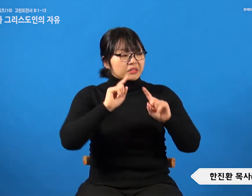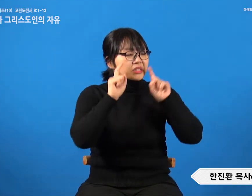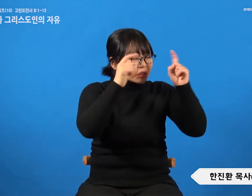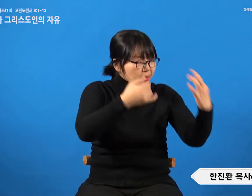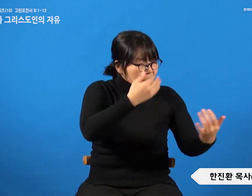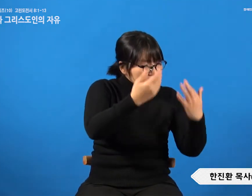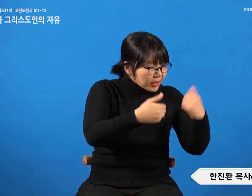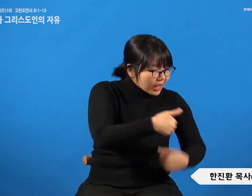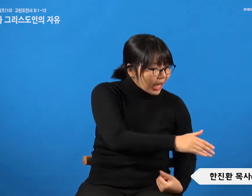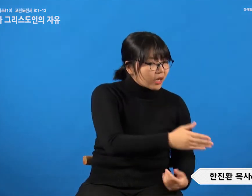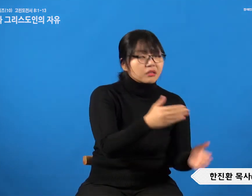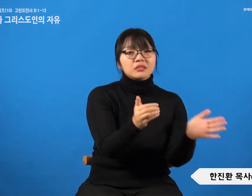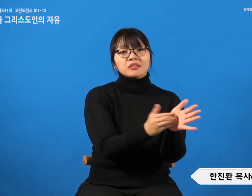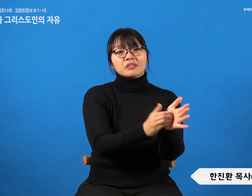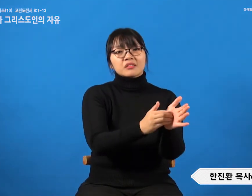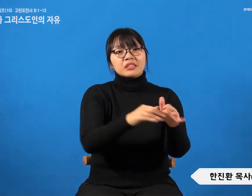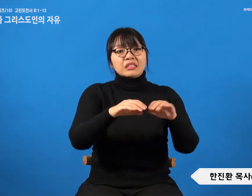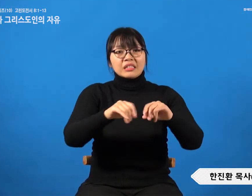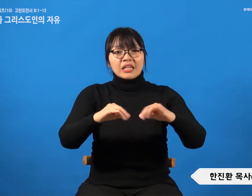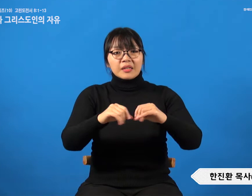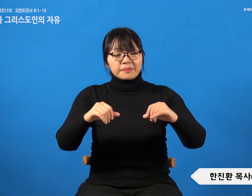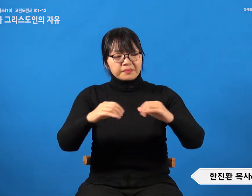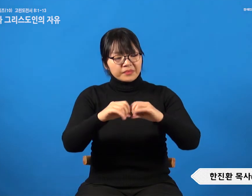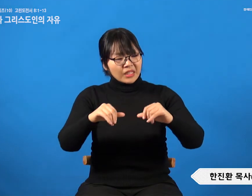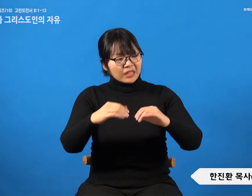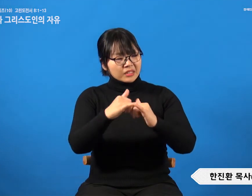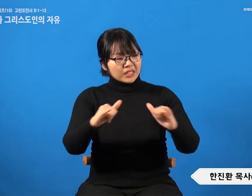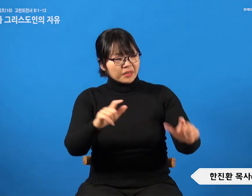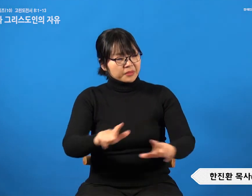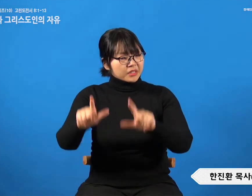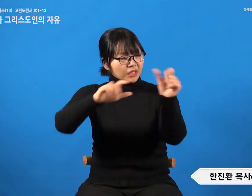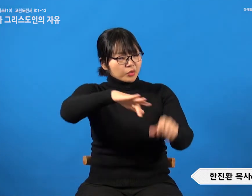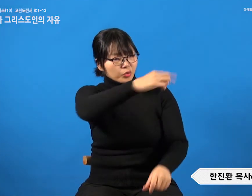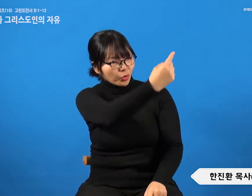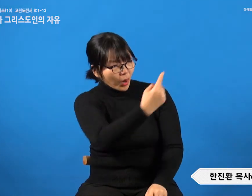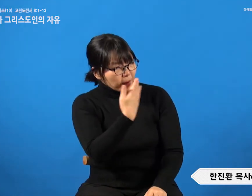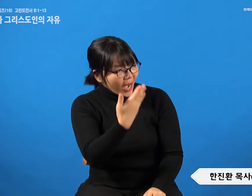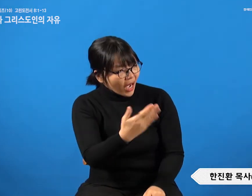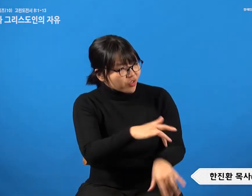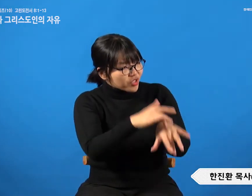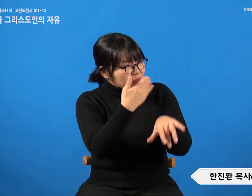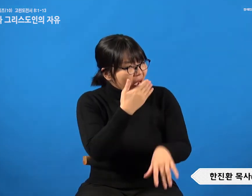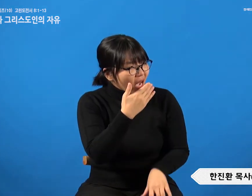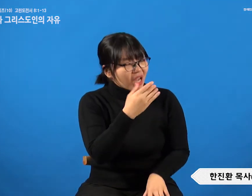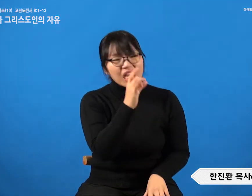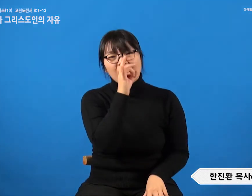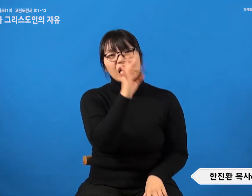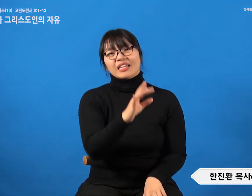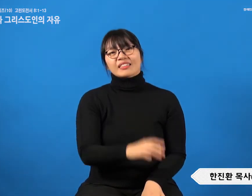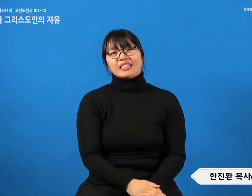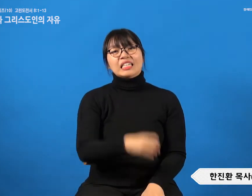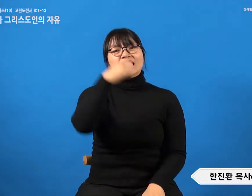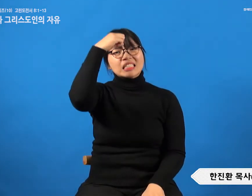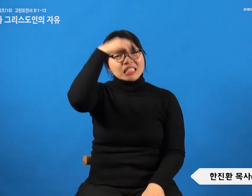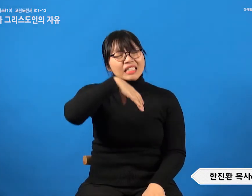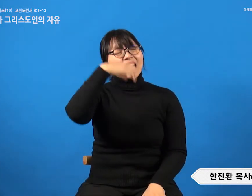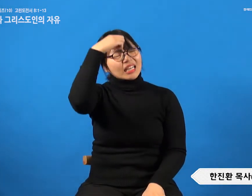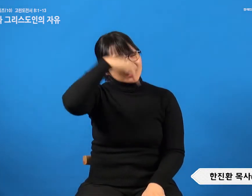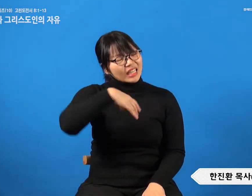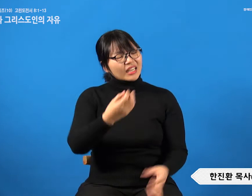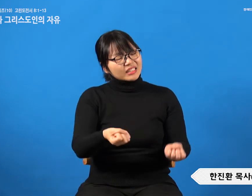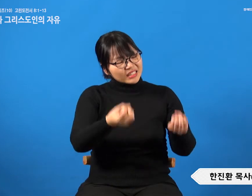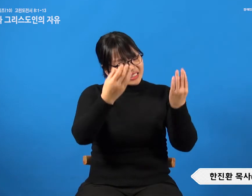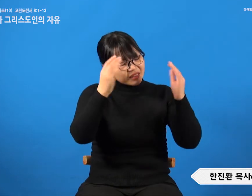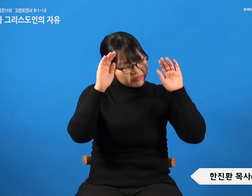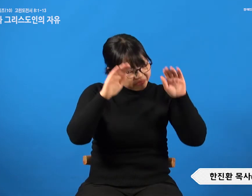어떻게 여기 와서 제사상을 받을 수 있습니까? 그러니까 조상에게 바친 그 제사 음식은 아무것도 아니고 그냥